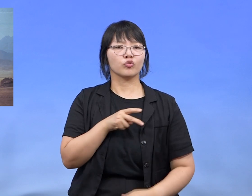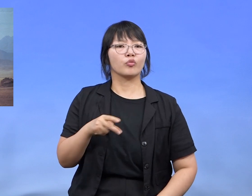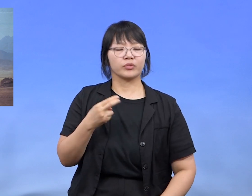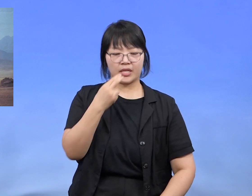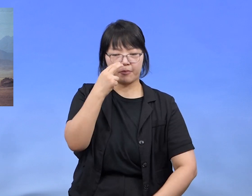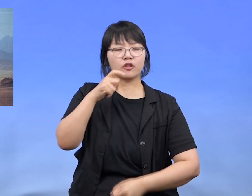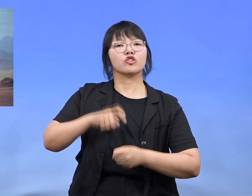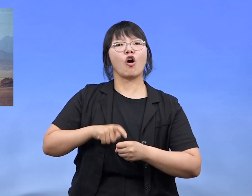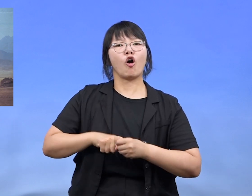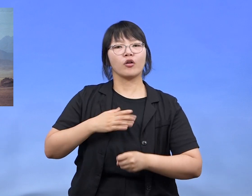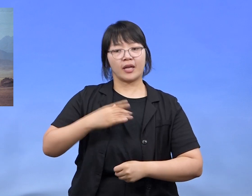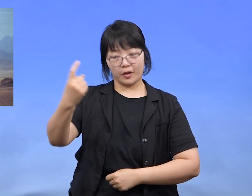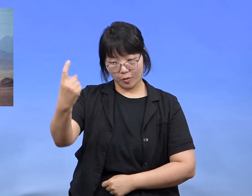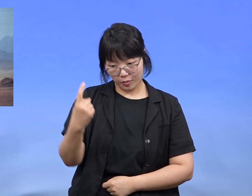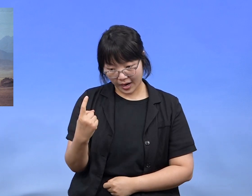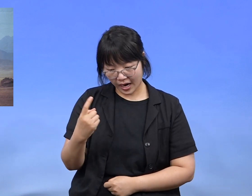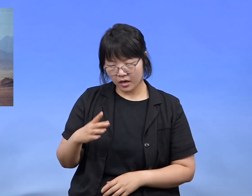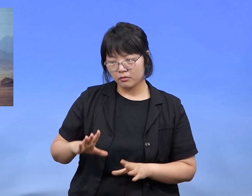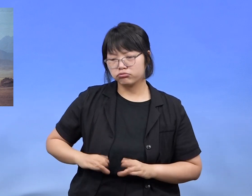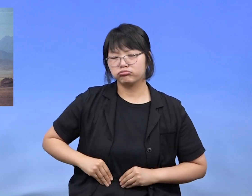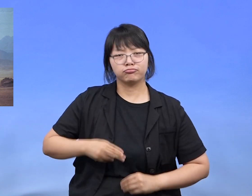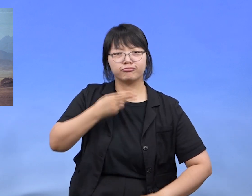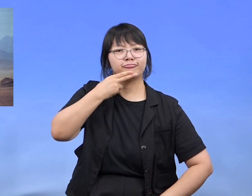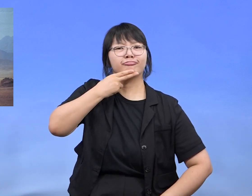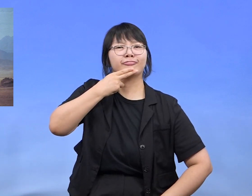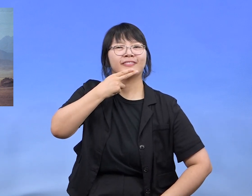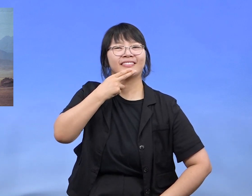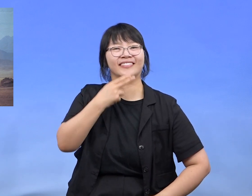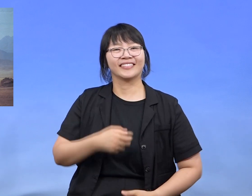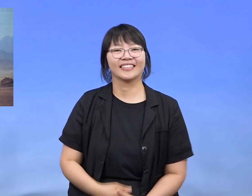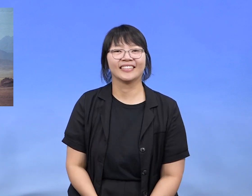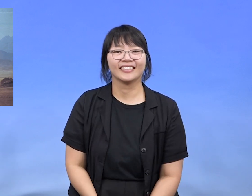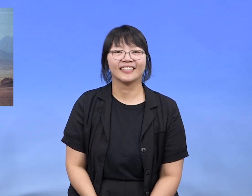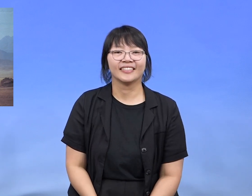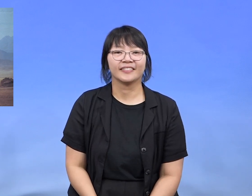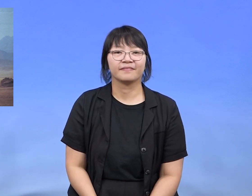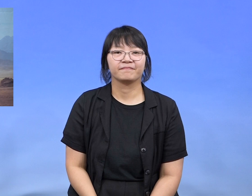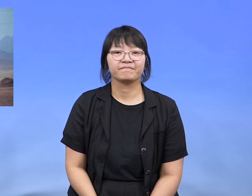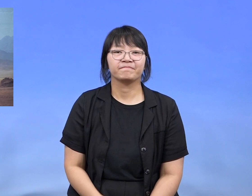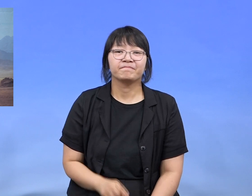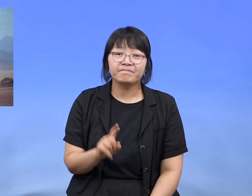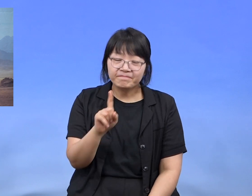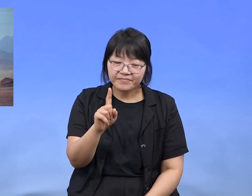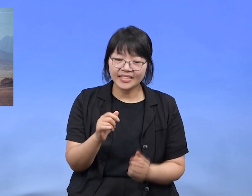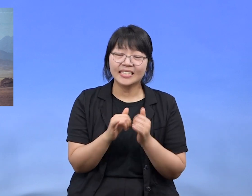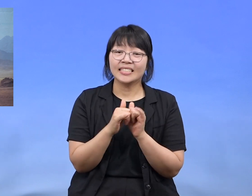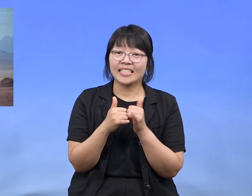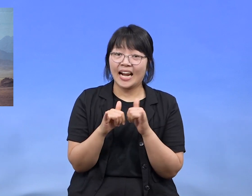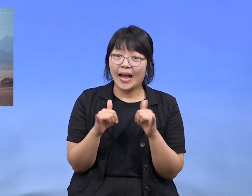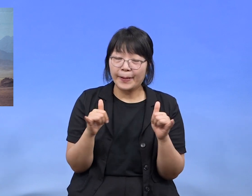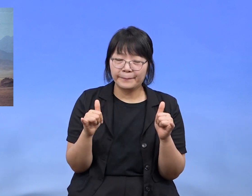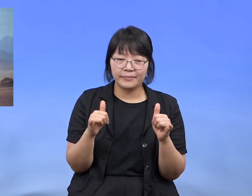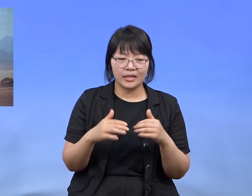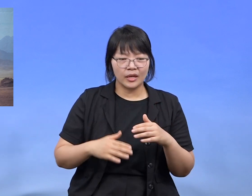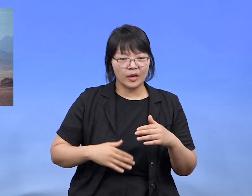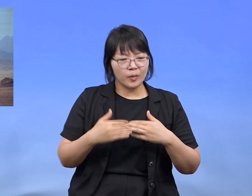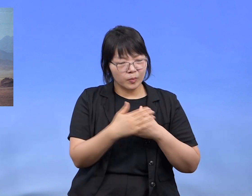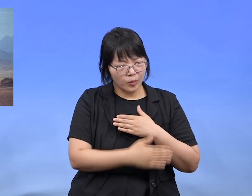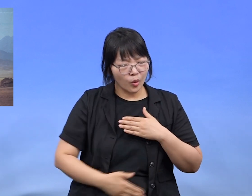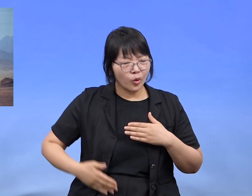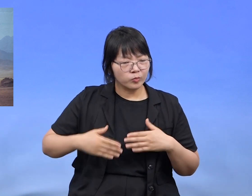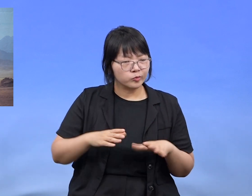오는 자는 결코 줄이지 아니할 터이요. 인간에게는 육신의 굶주림 이상의 굶주림이